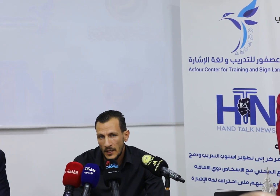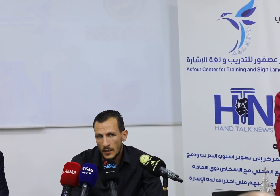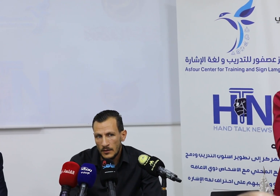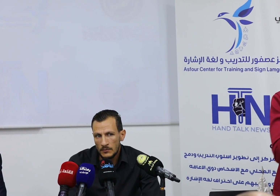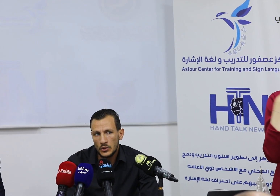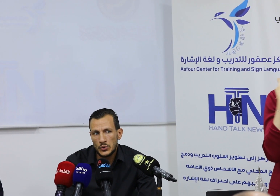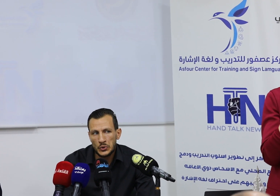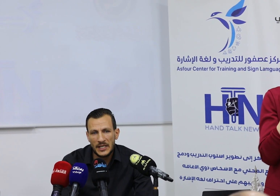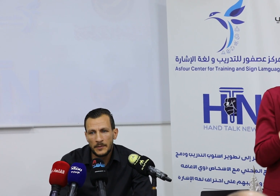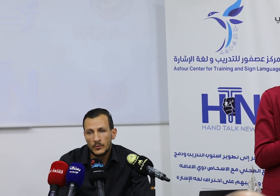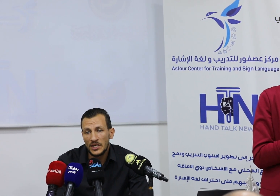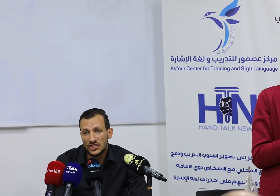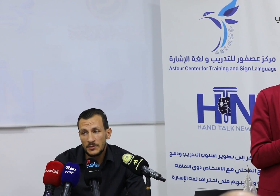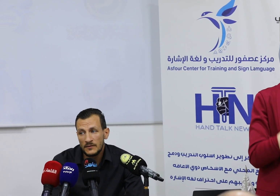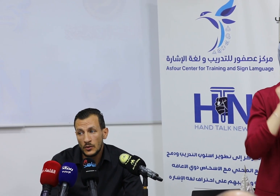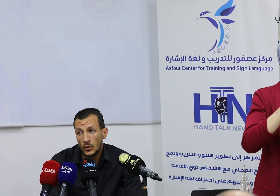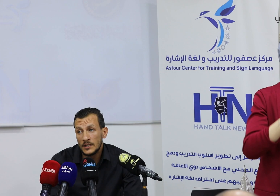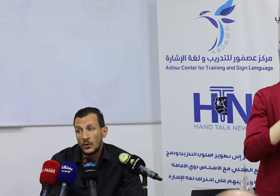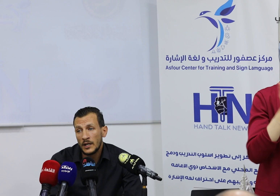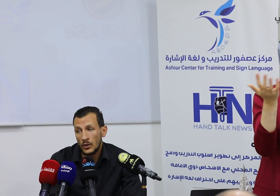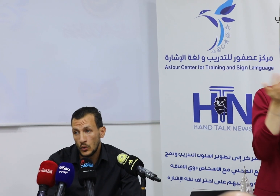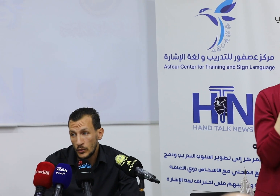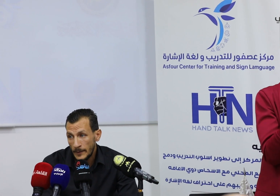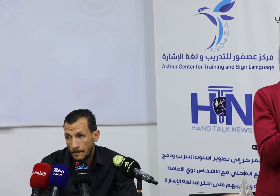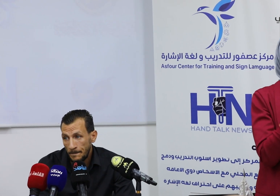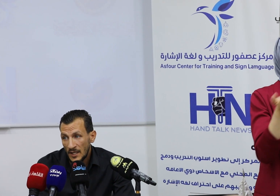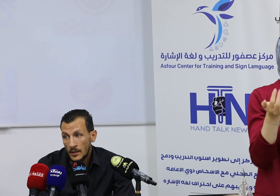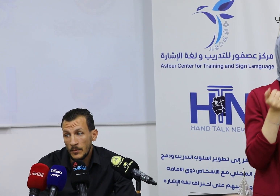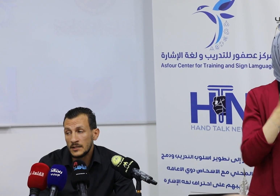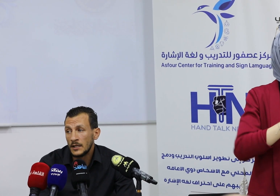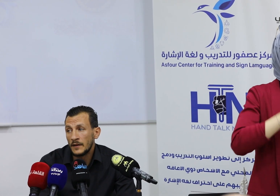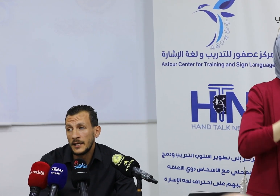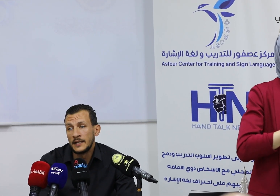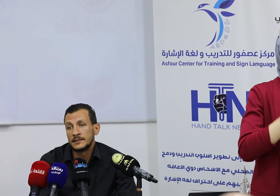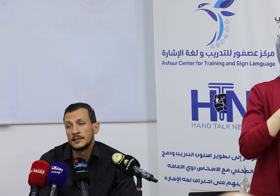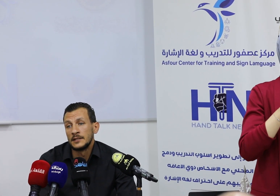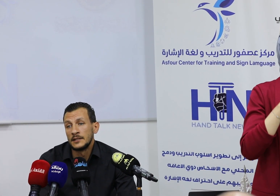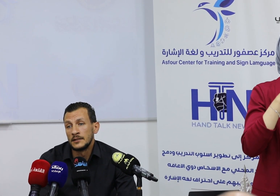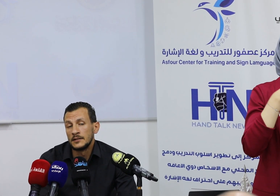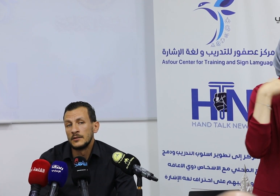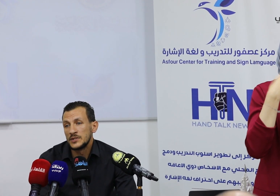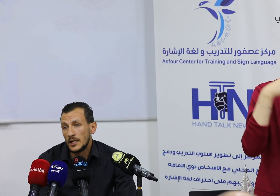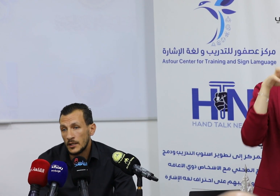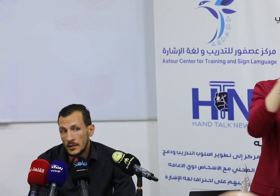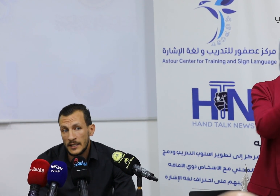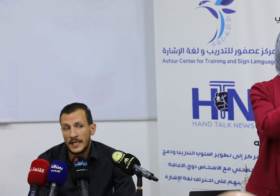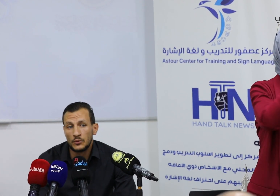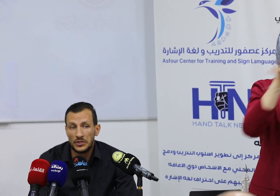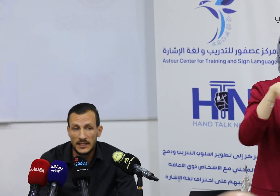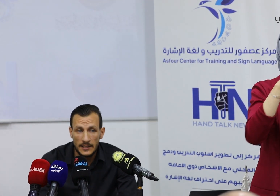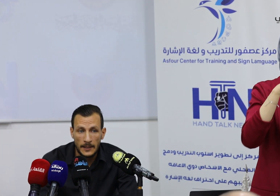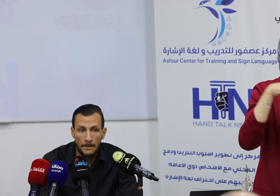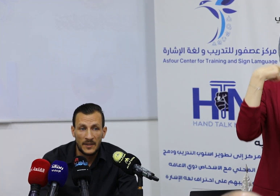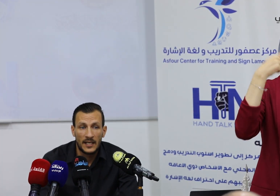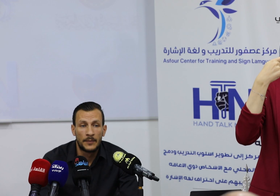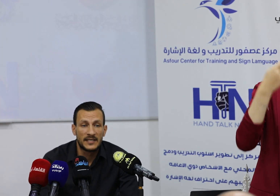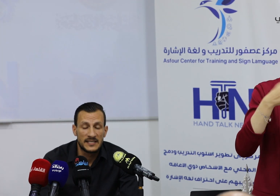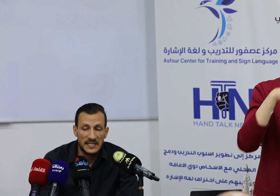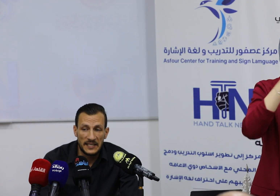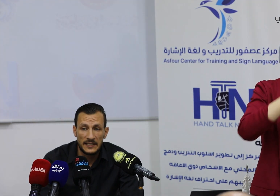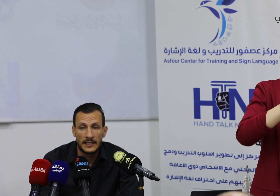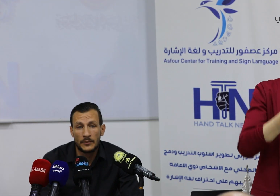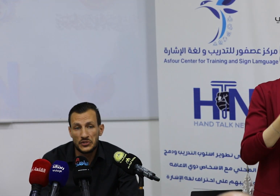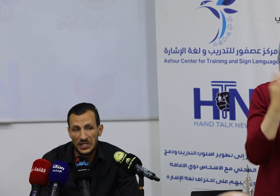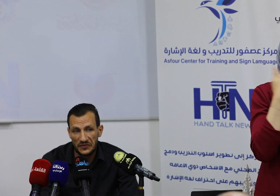الحكومي بخصوص تامين مترجمين في كل دوائر الحكومه، بغض النظر كانت وزاره كانت مديريه كان